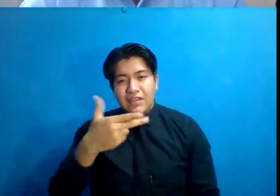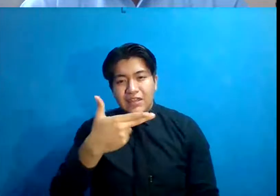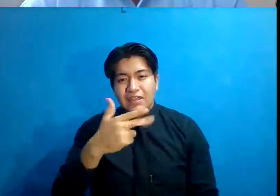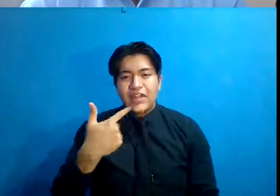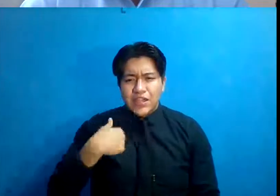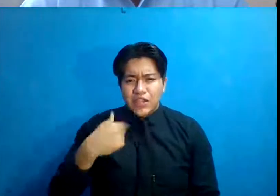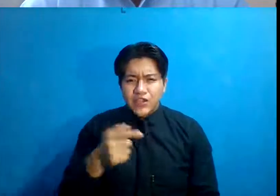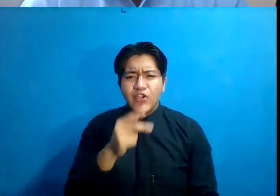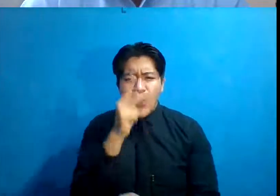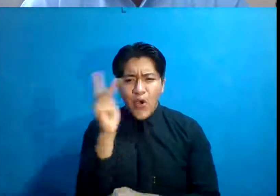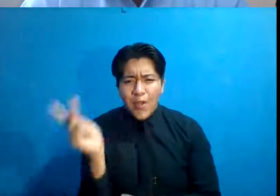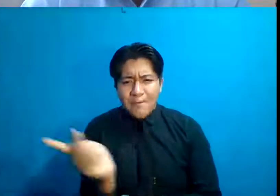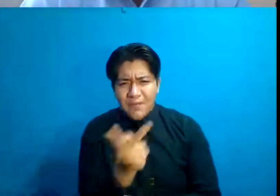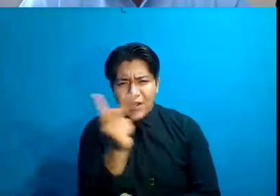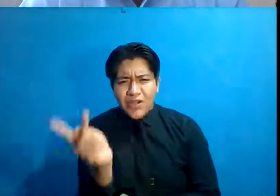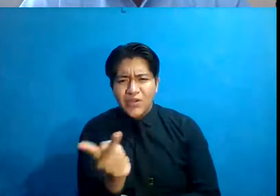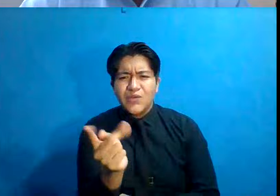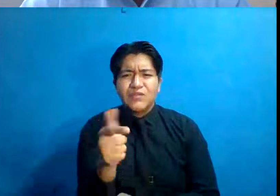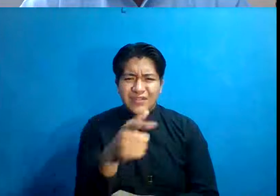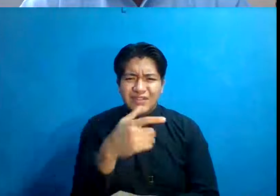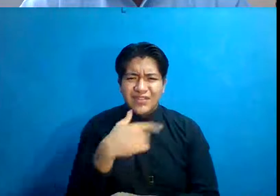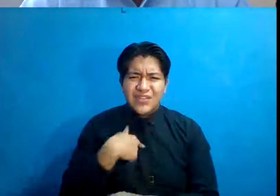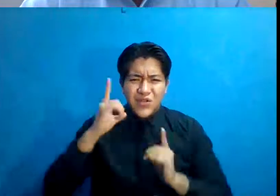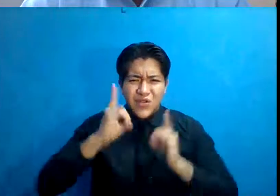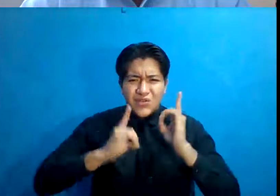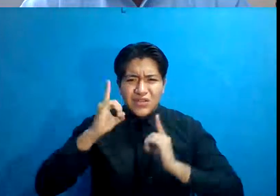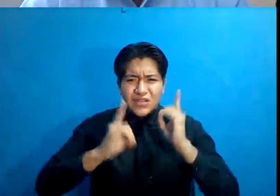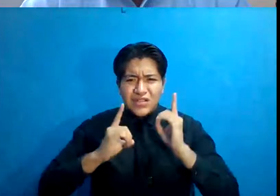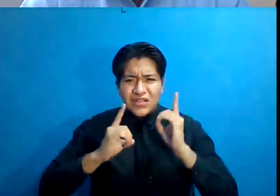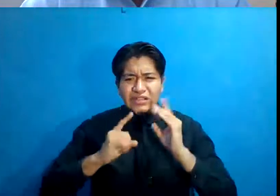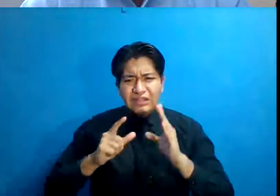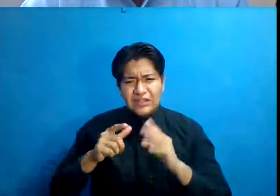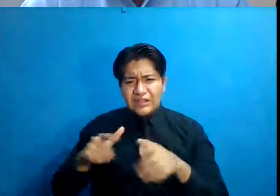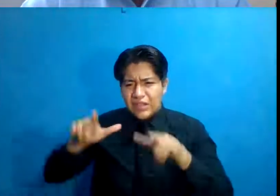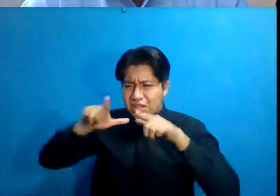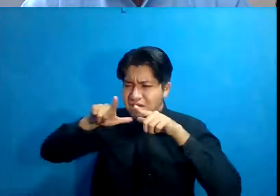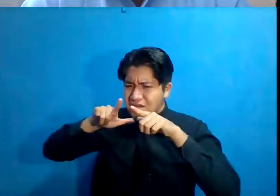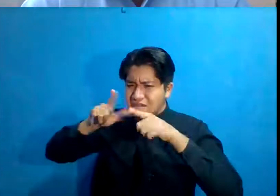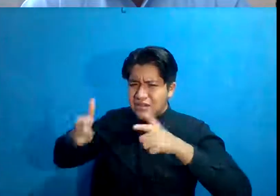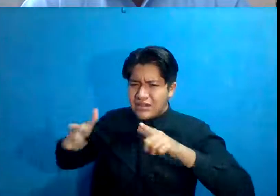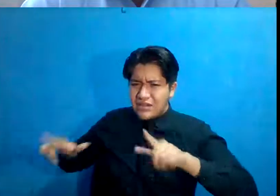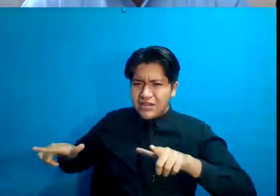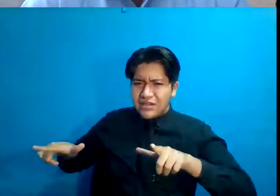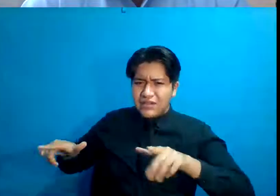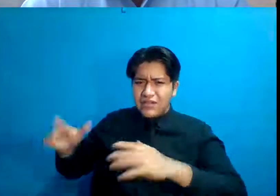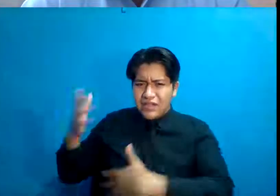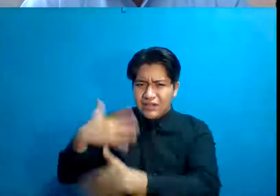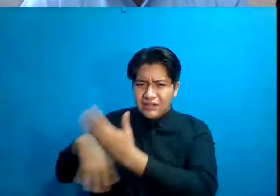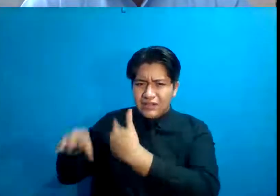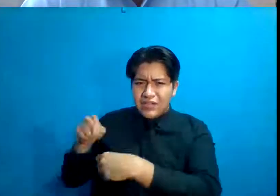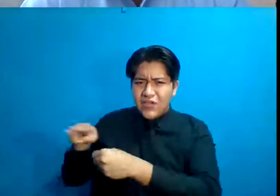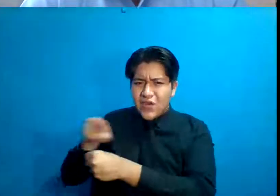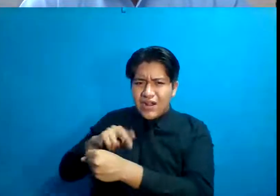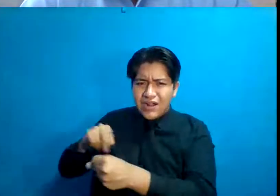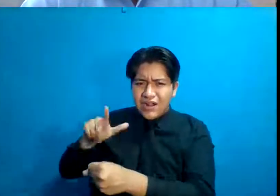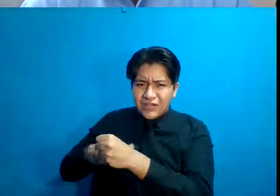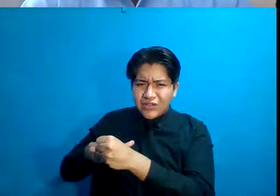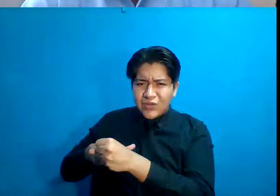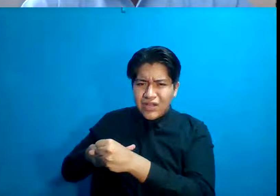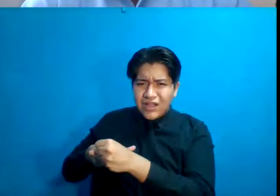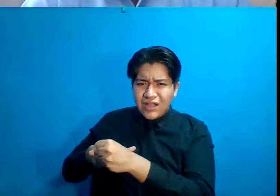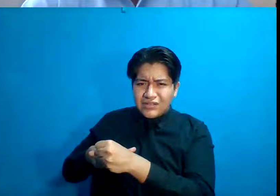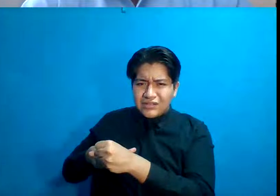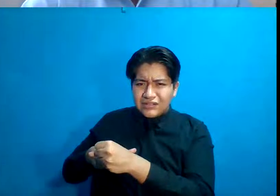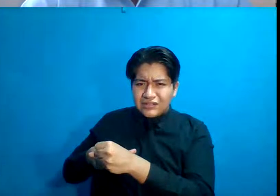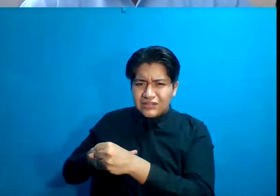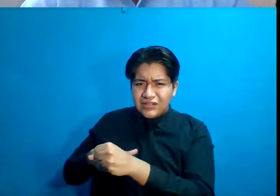pregunta que me quedó la duda, que dice, el lenguaje de señas es algo natural. Nadie puede